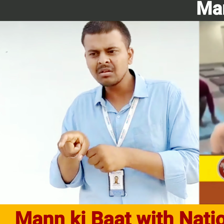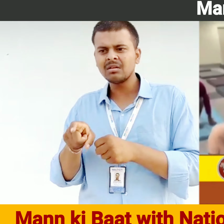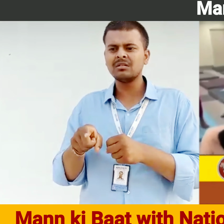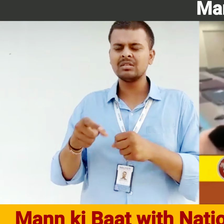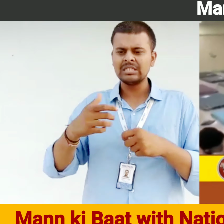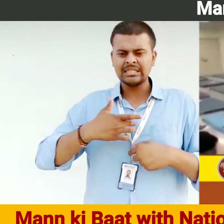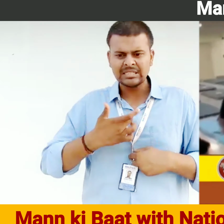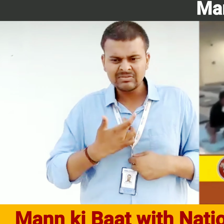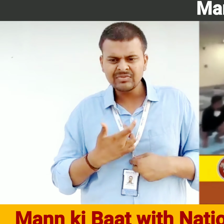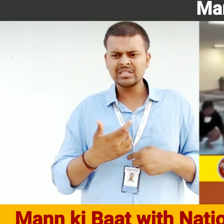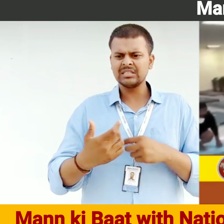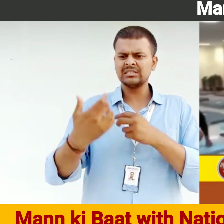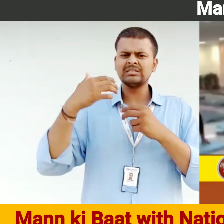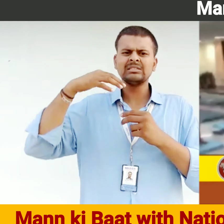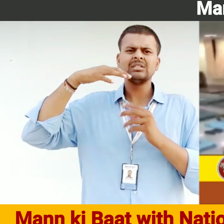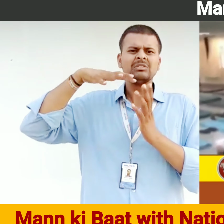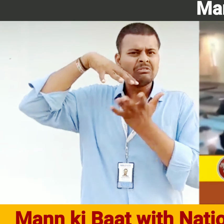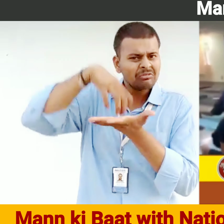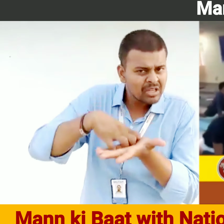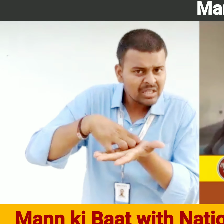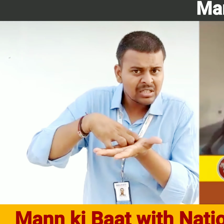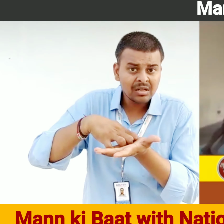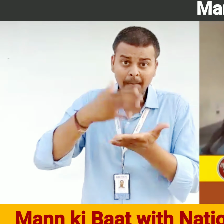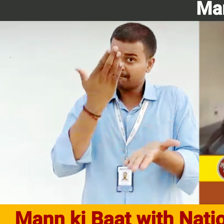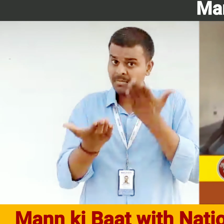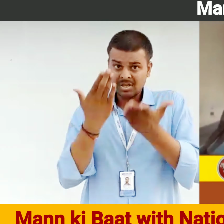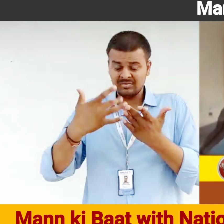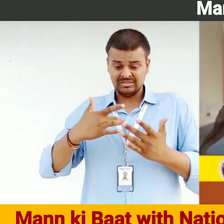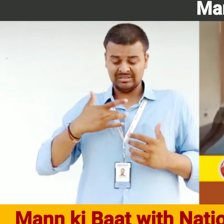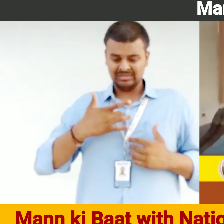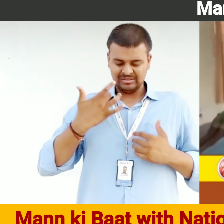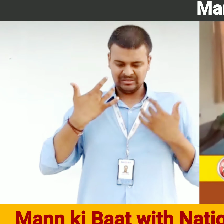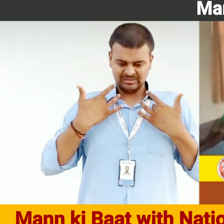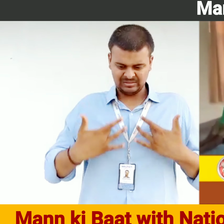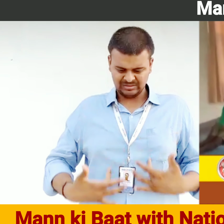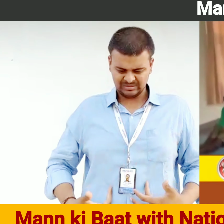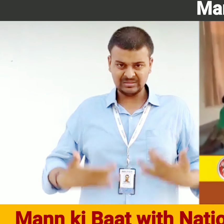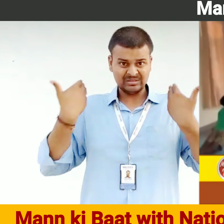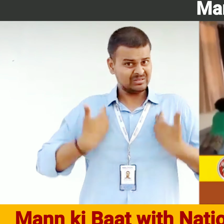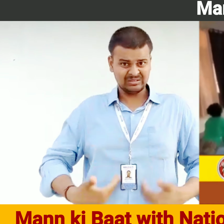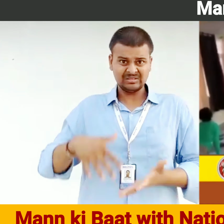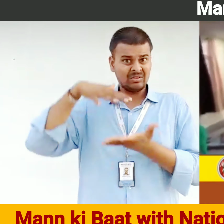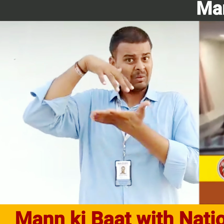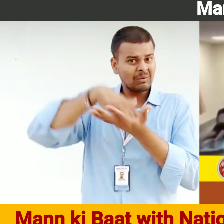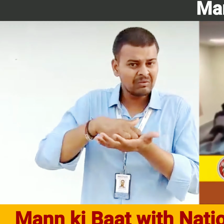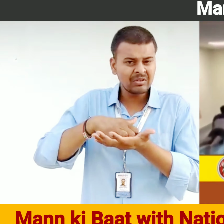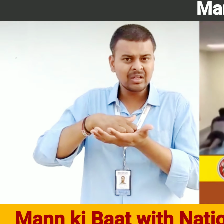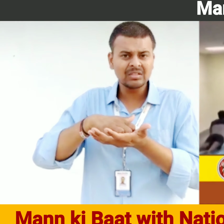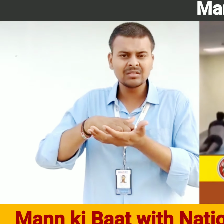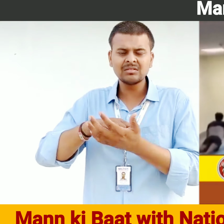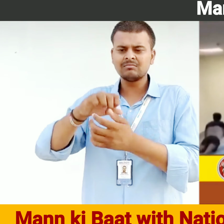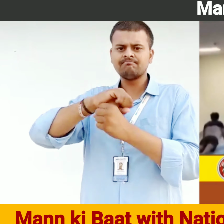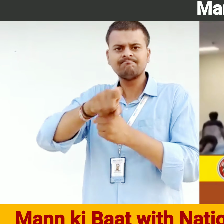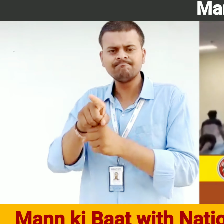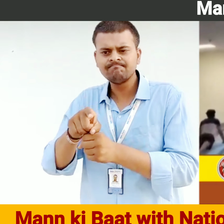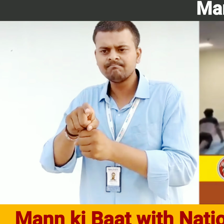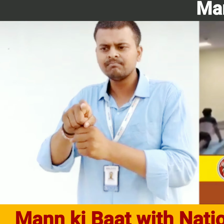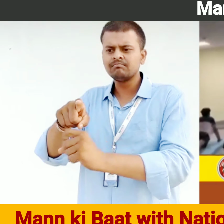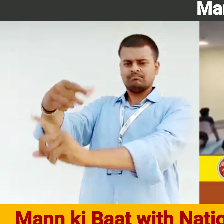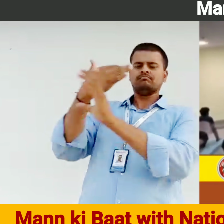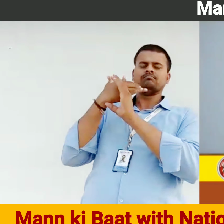वायरस हमारे रेस्पिरेटरी सिस्टम को सबसे अधिक प्रभावित करता है। योग में तो रेस्पिरेटरी सिस्टम